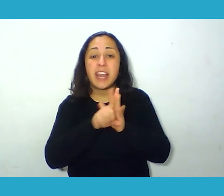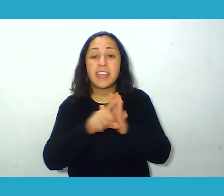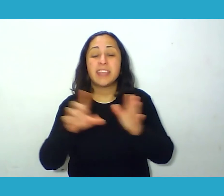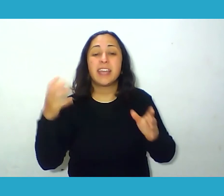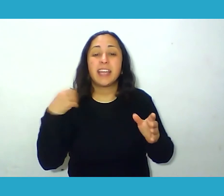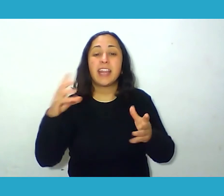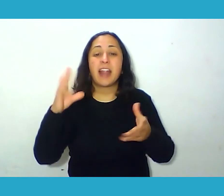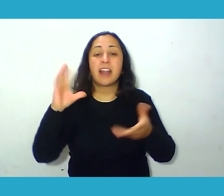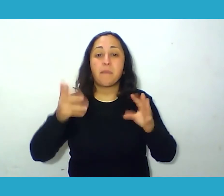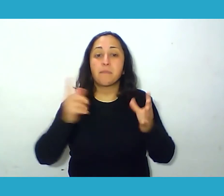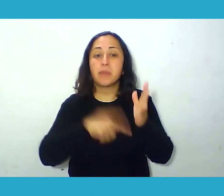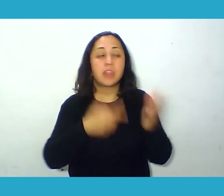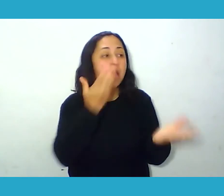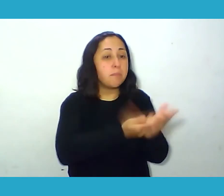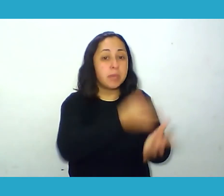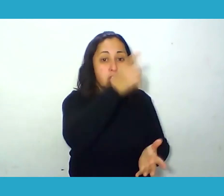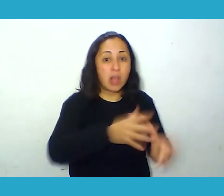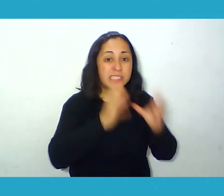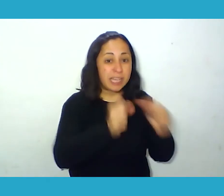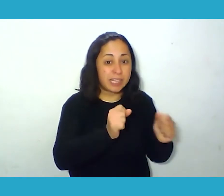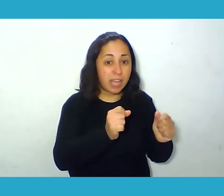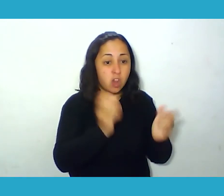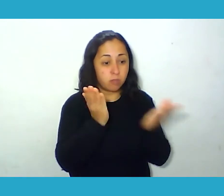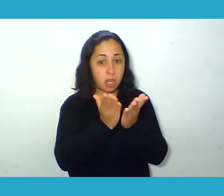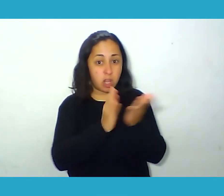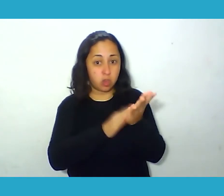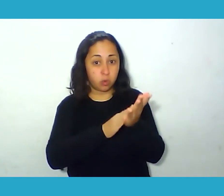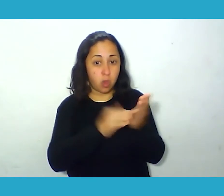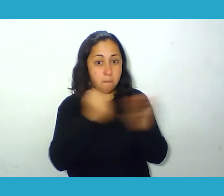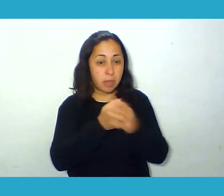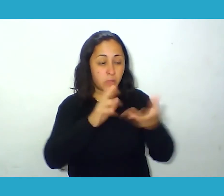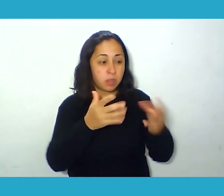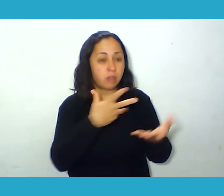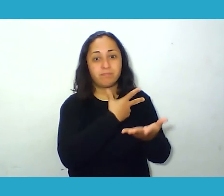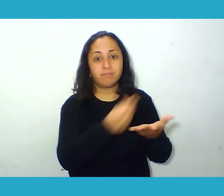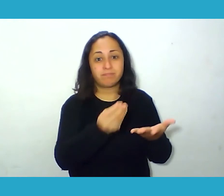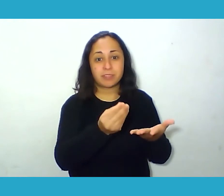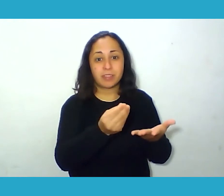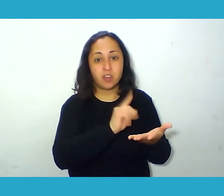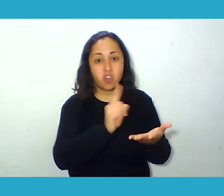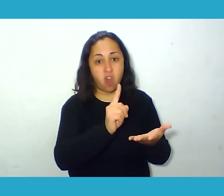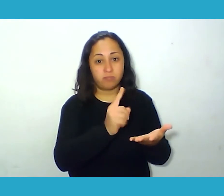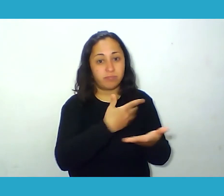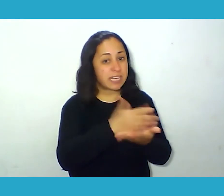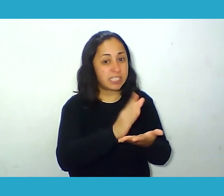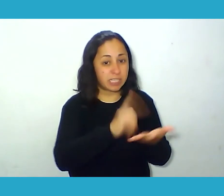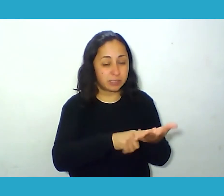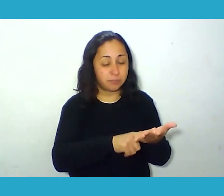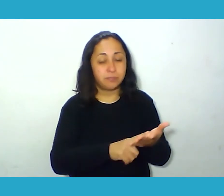Escazú. Solicita asimismo al señor secretario proceda a rechazar el estudio de impacto ambiental en conformidad con el artículo 17 de la Ley de